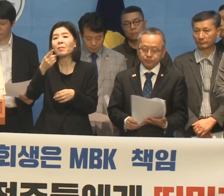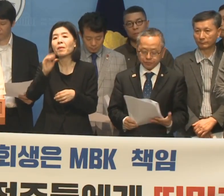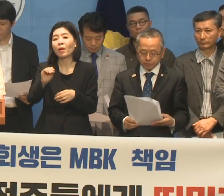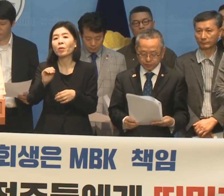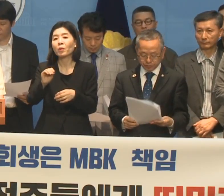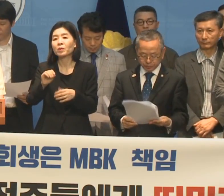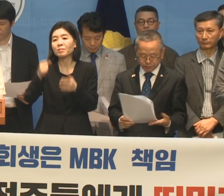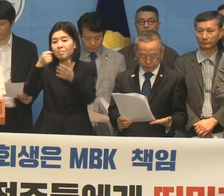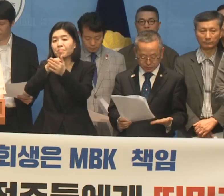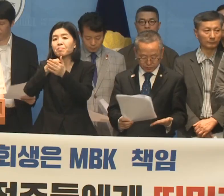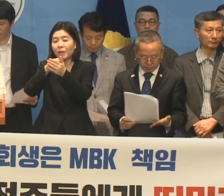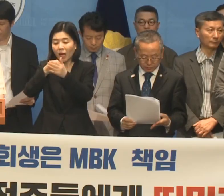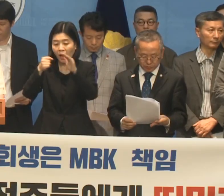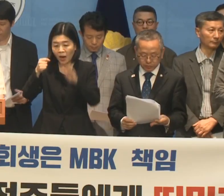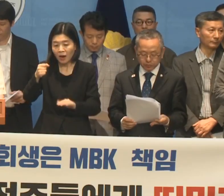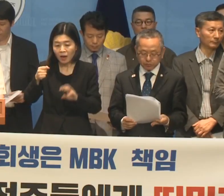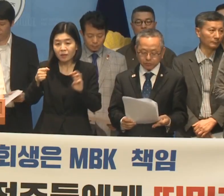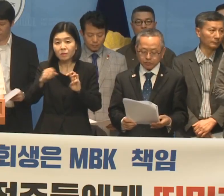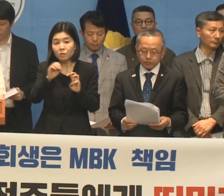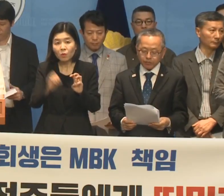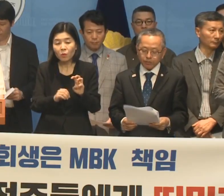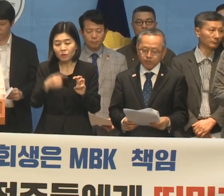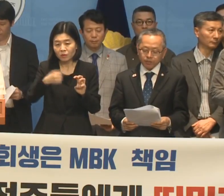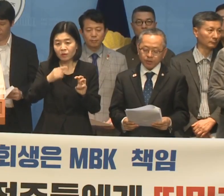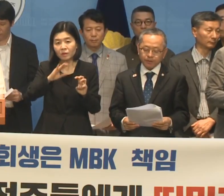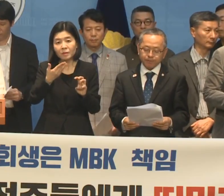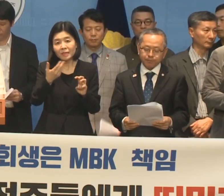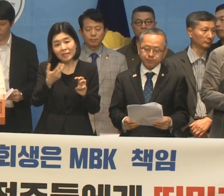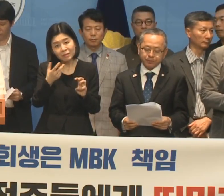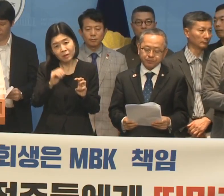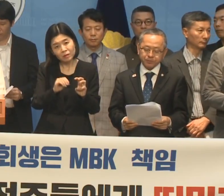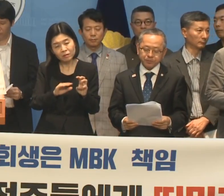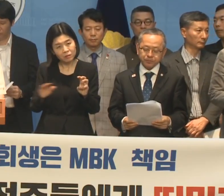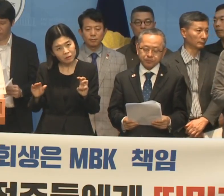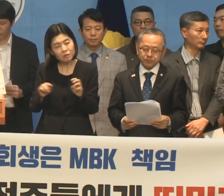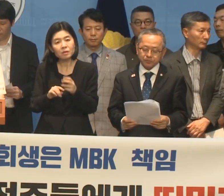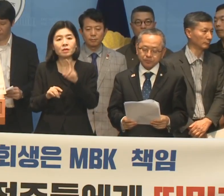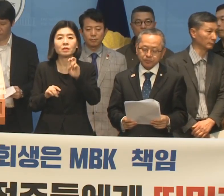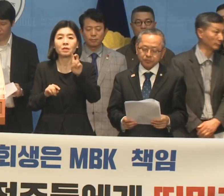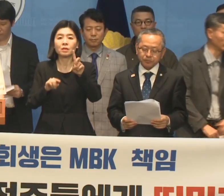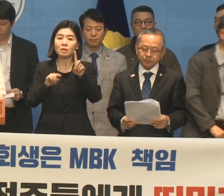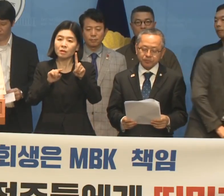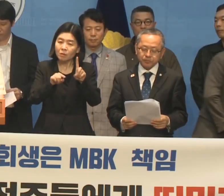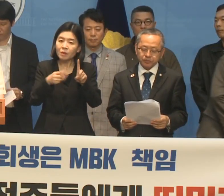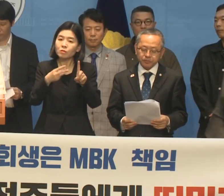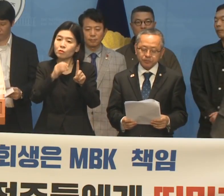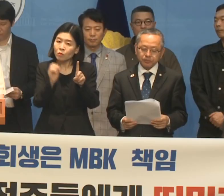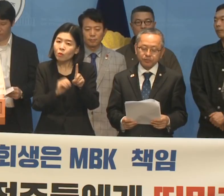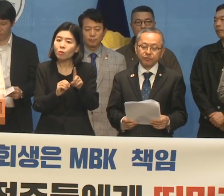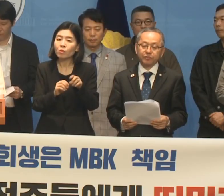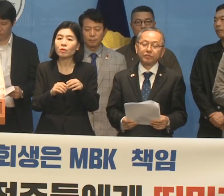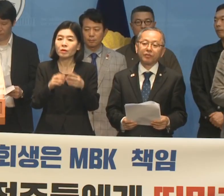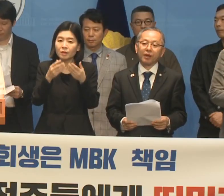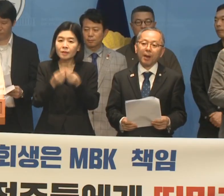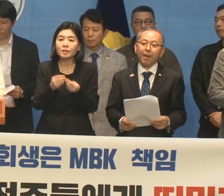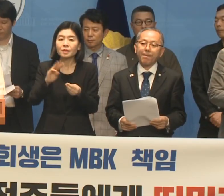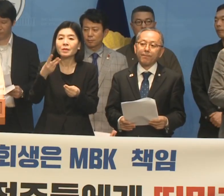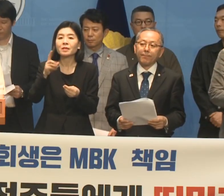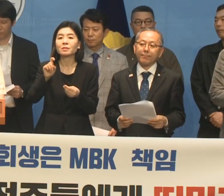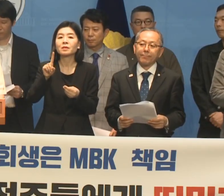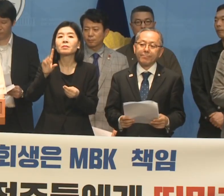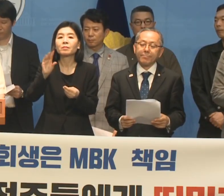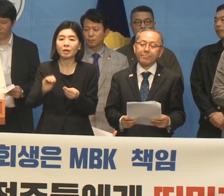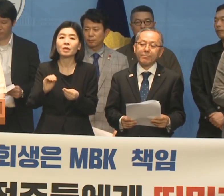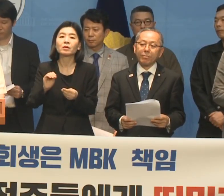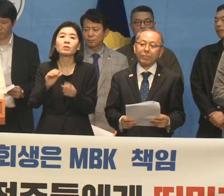하위 30%인 1,470만 원 기준으로 21.2%의 임대료, 즉 311만 원을 부담하고